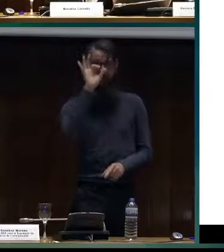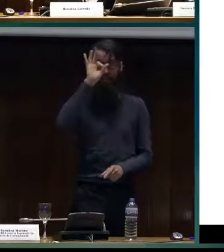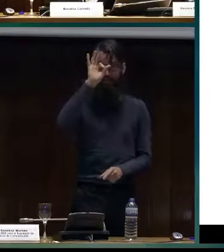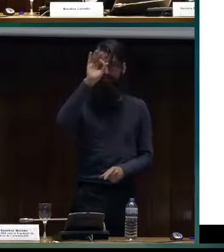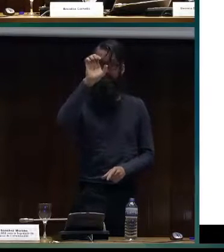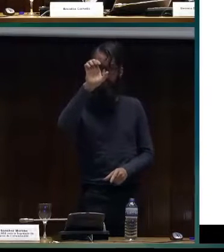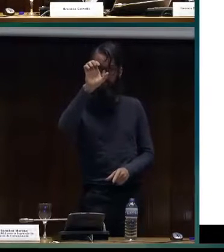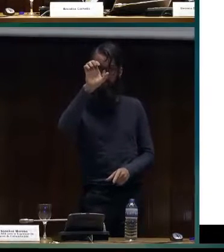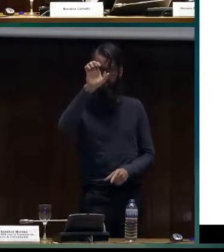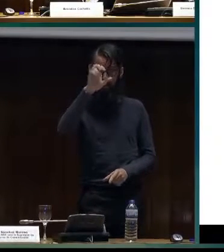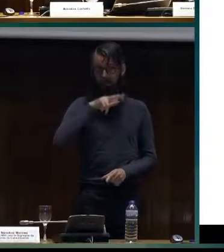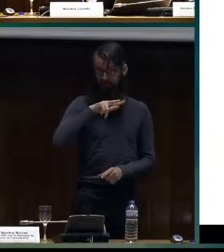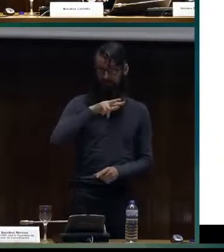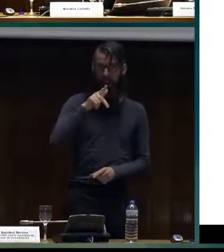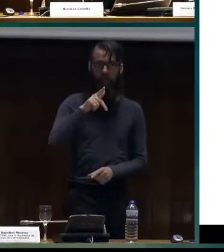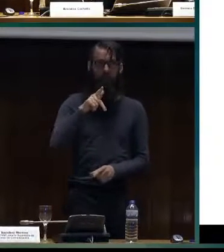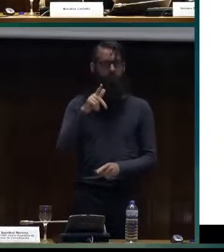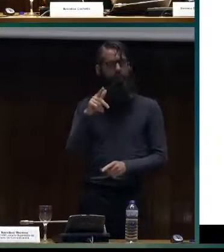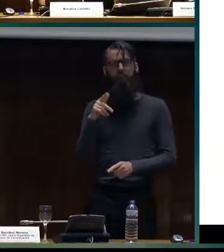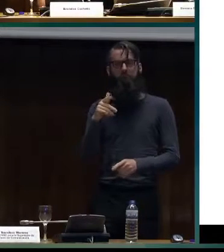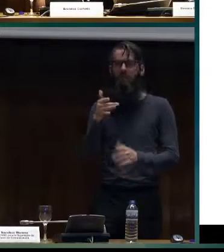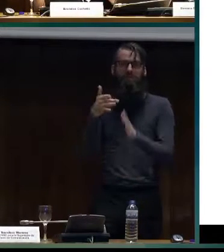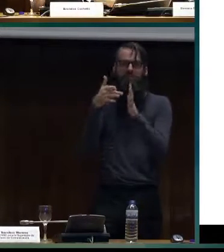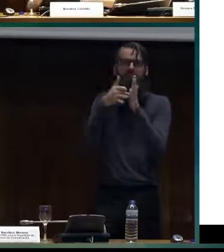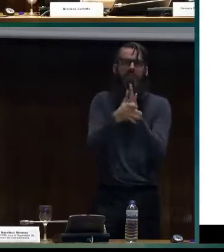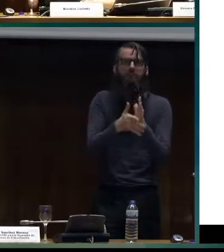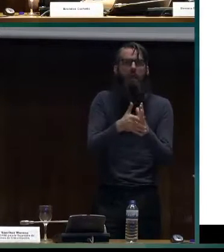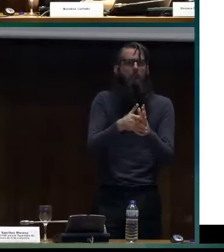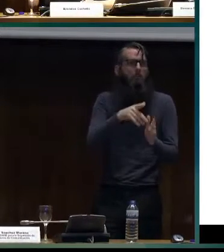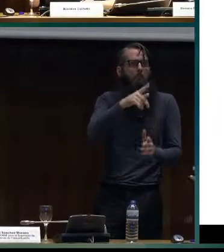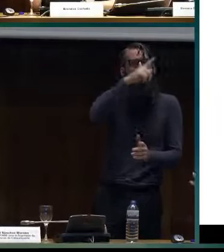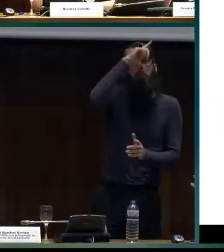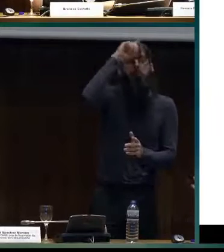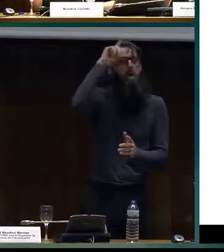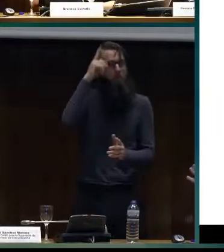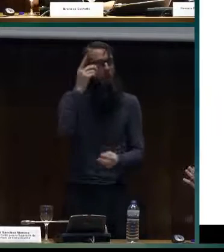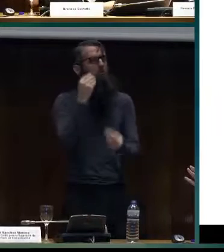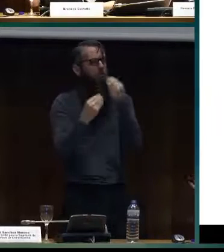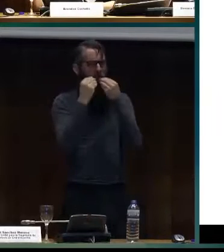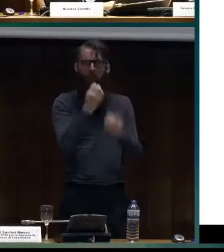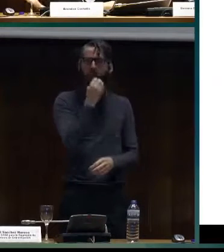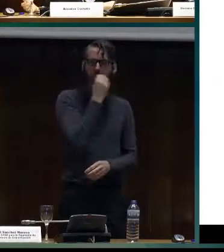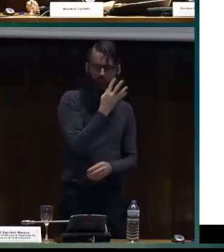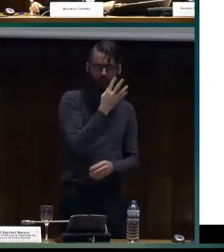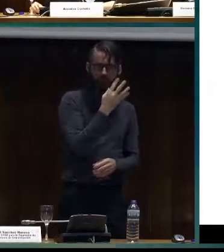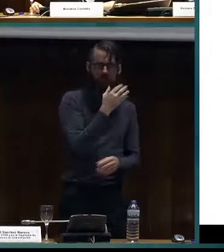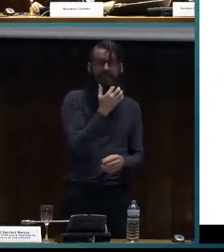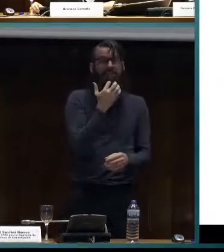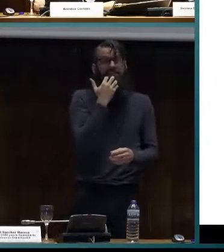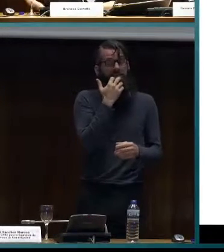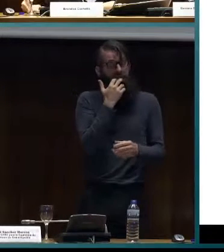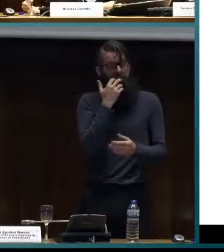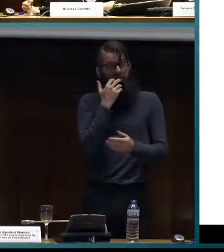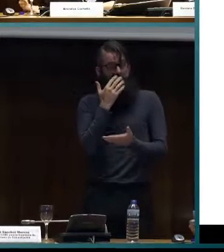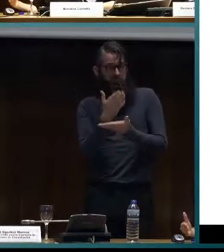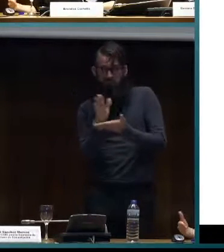en Madrid comen muy bien. Y para que veáis el equivalente, una referencia específica sería